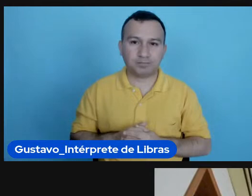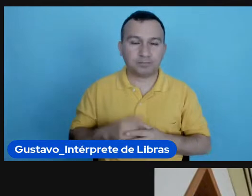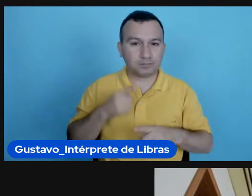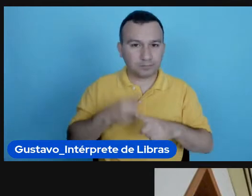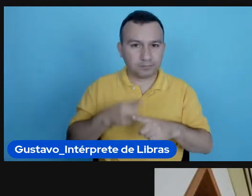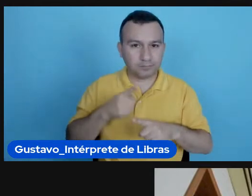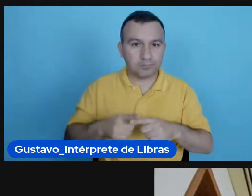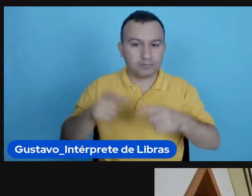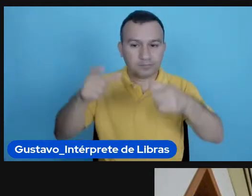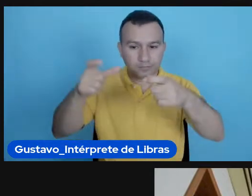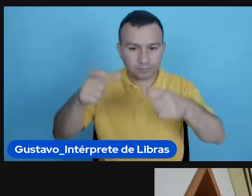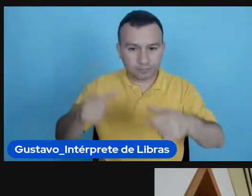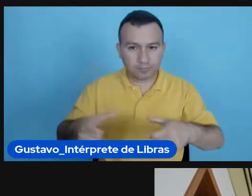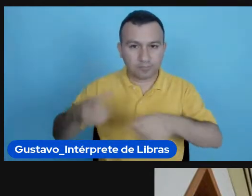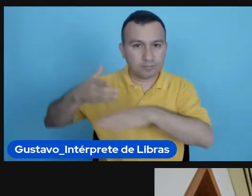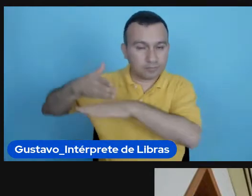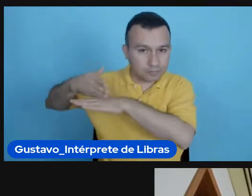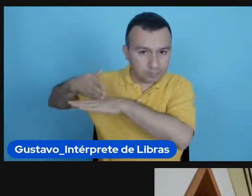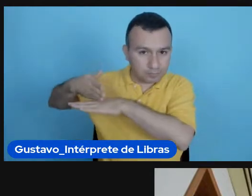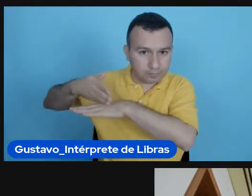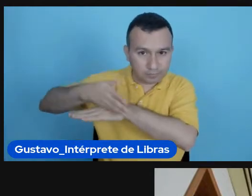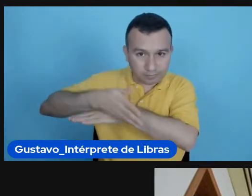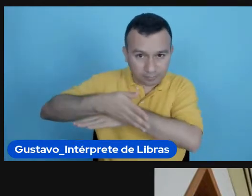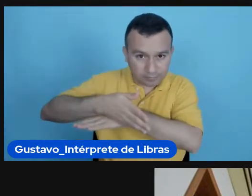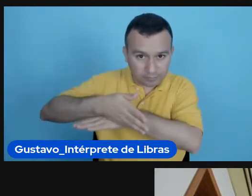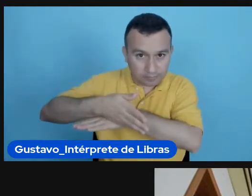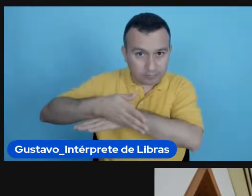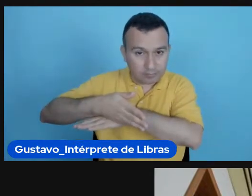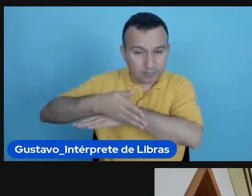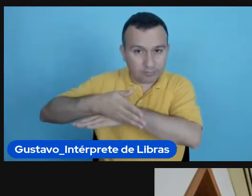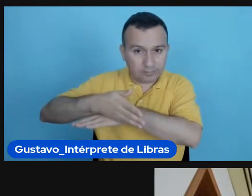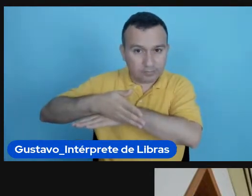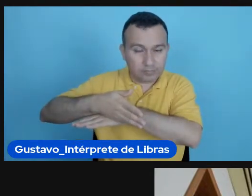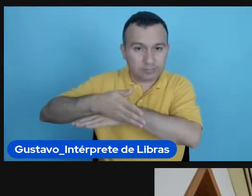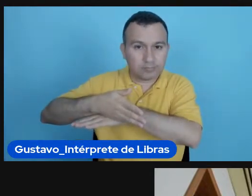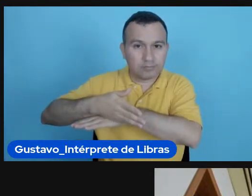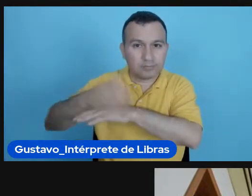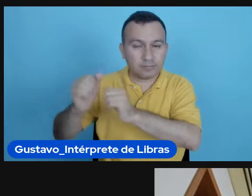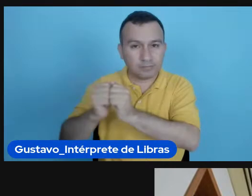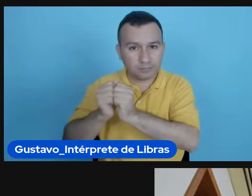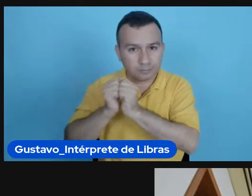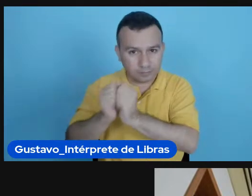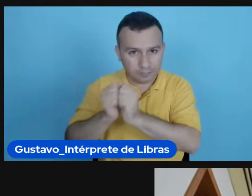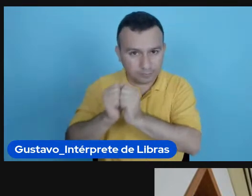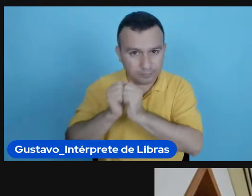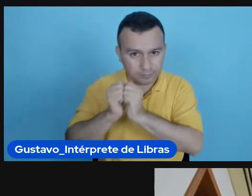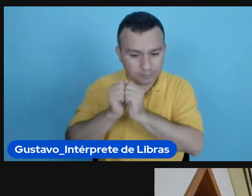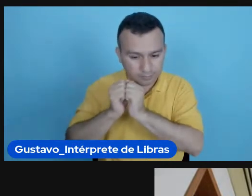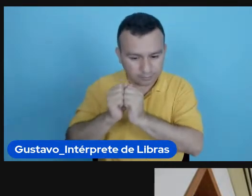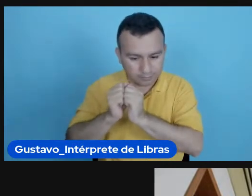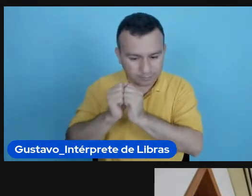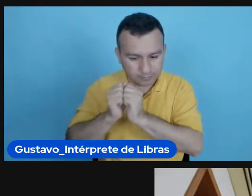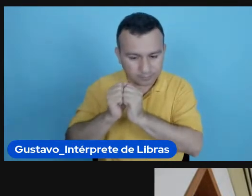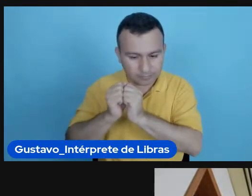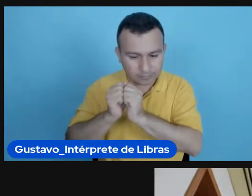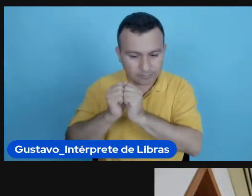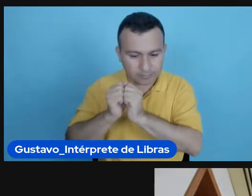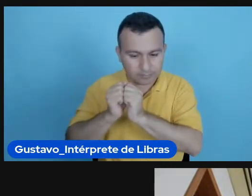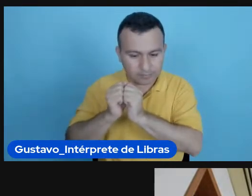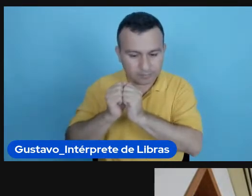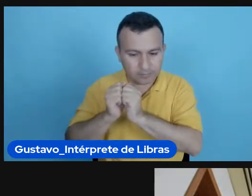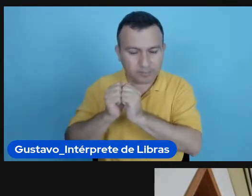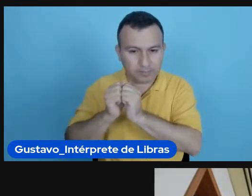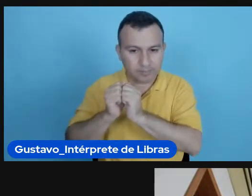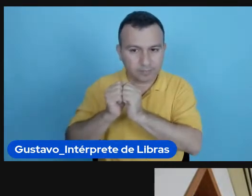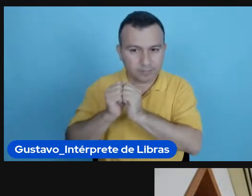espaços, da visibilidade dos mesmos, que os sujeitos, né, os pares, os